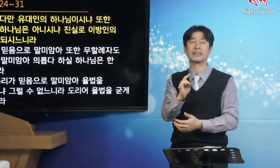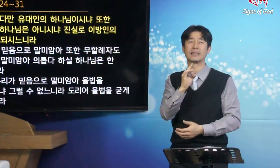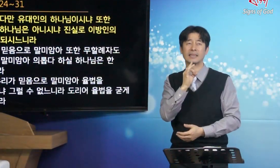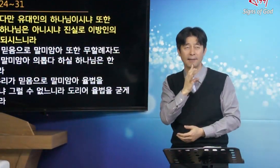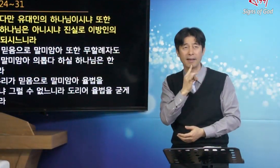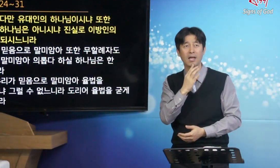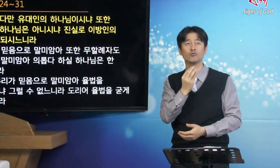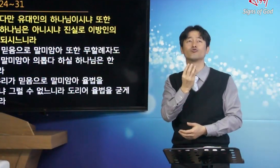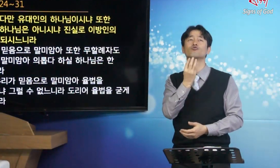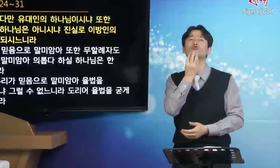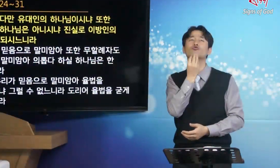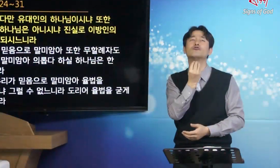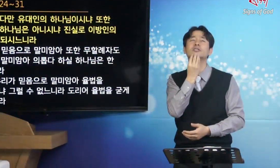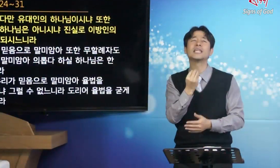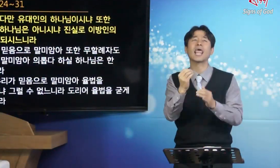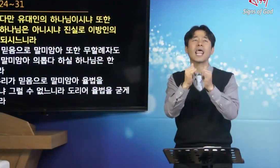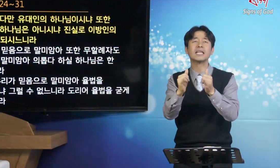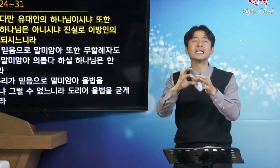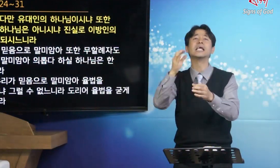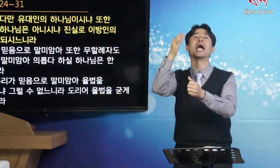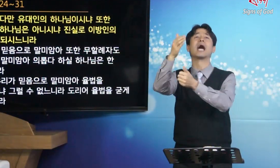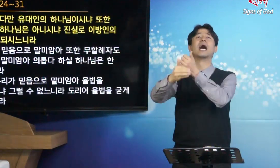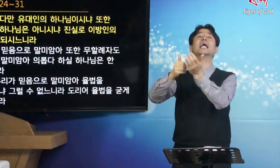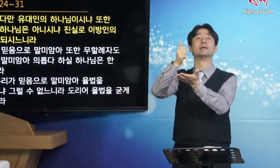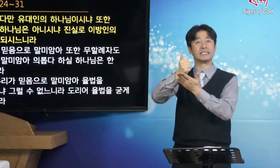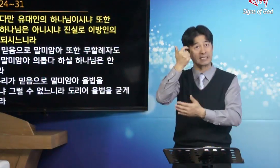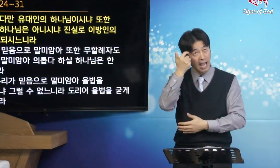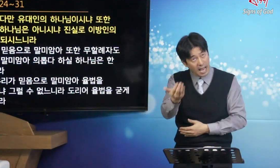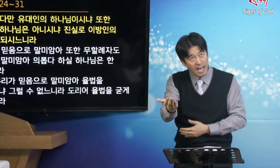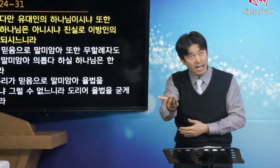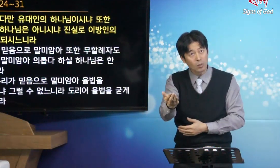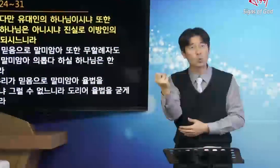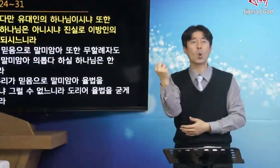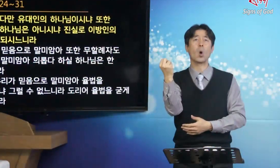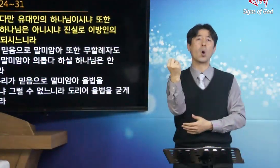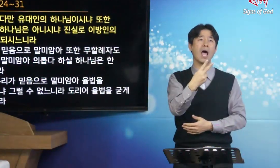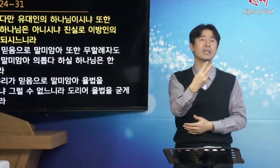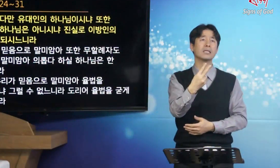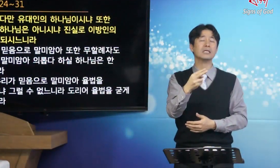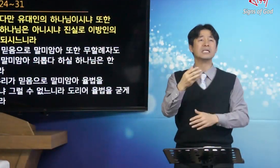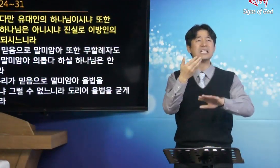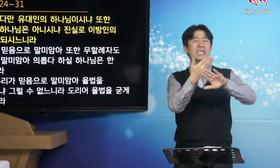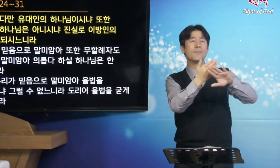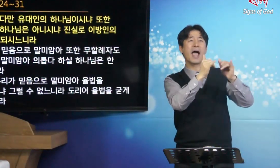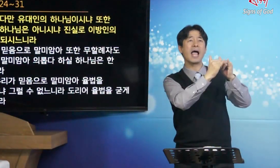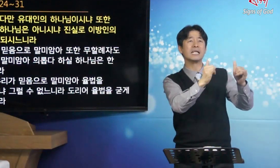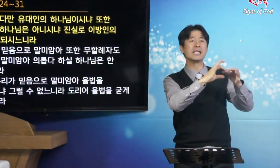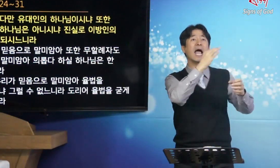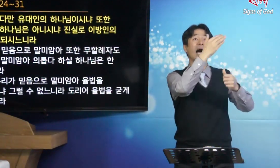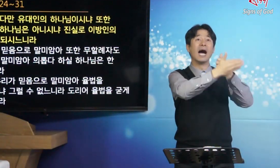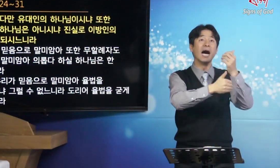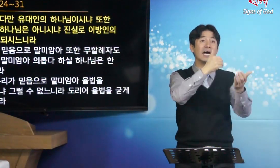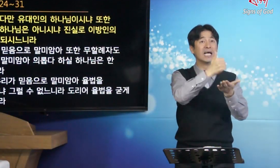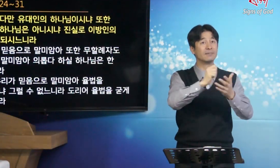하나님은 다만 유대인의 하나님이시냐? 또한 이방인의